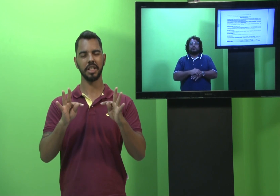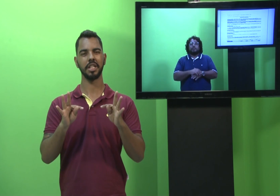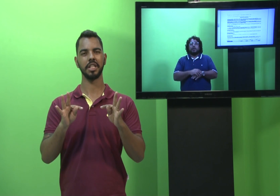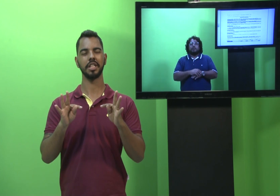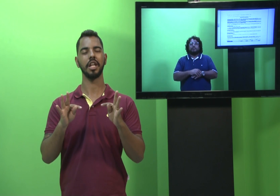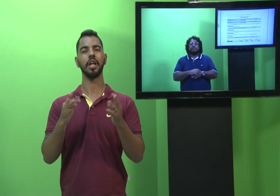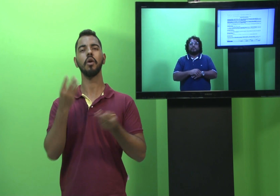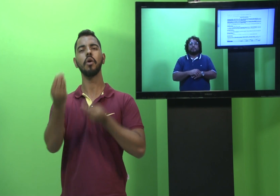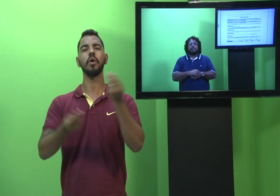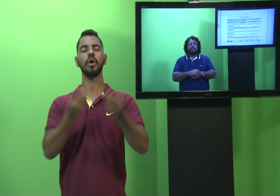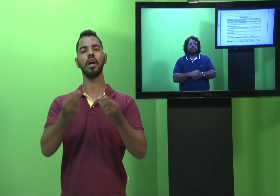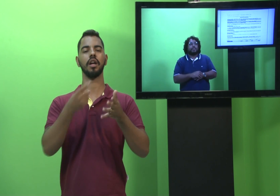nesse meio.